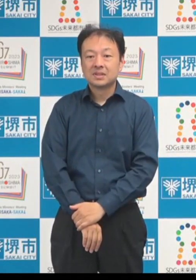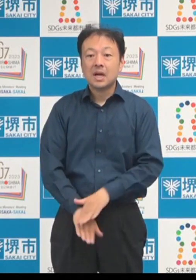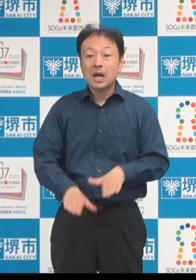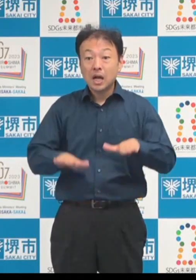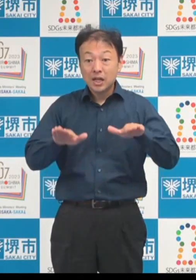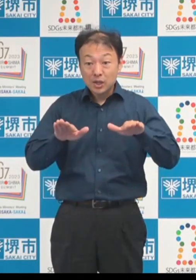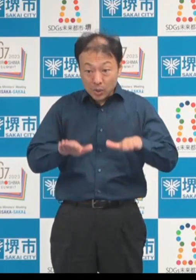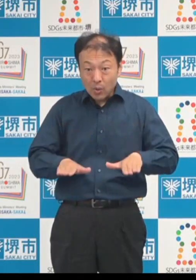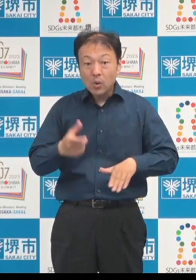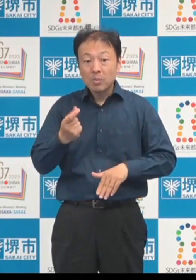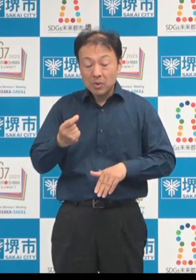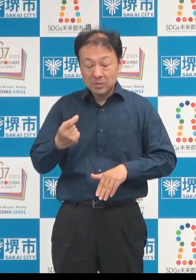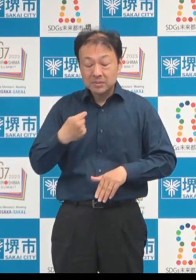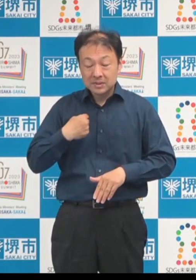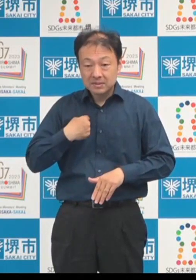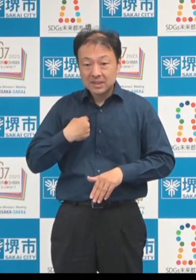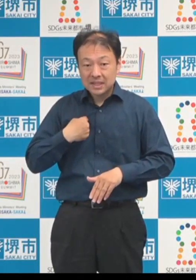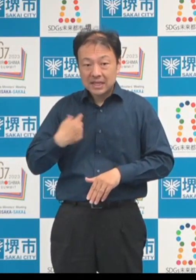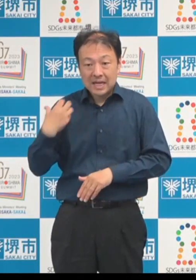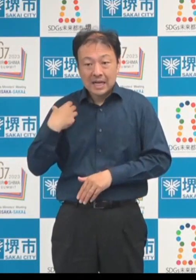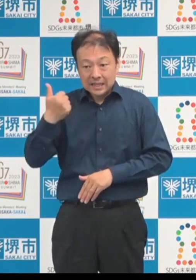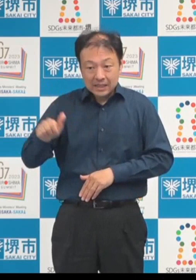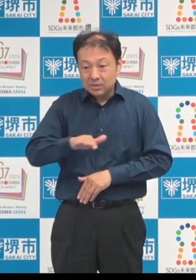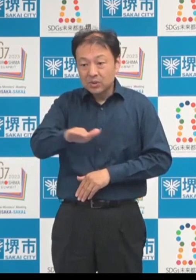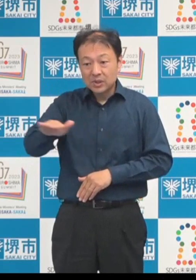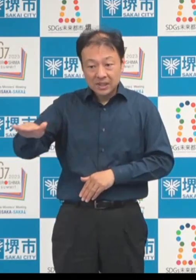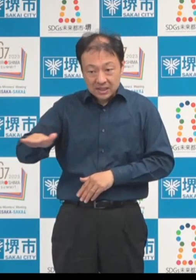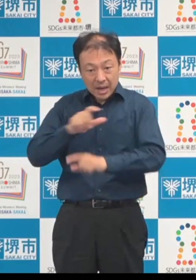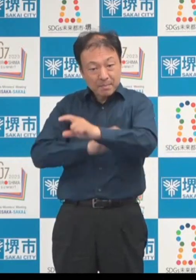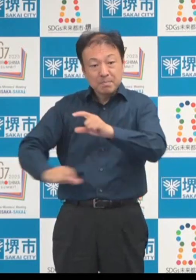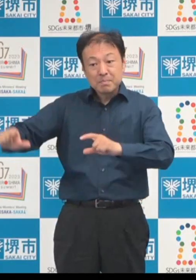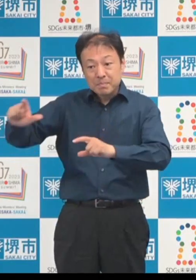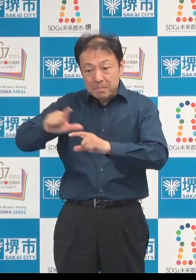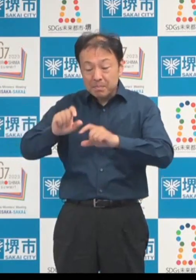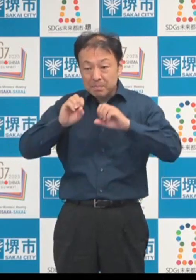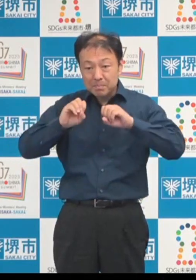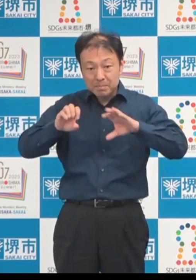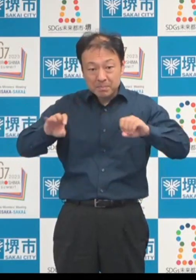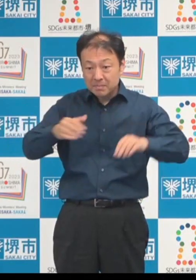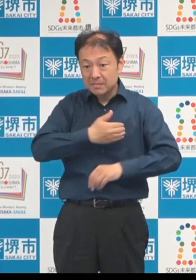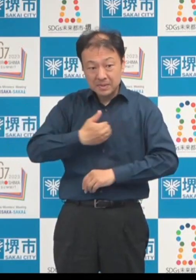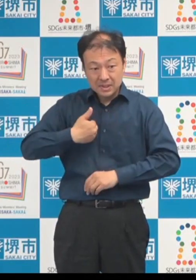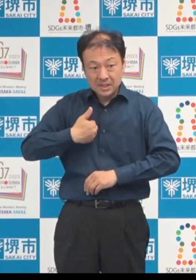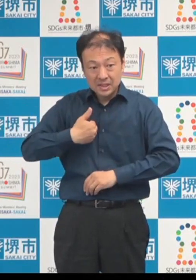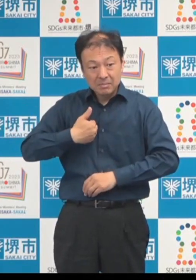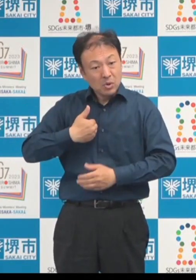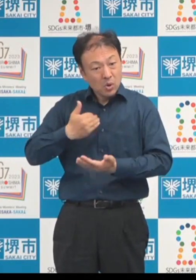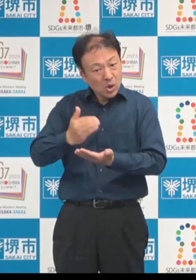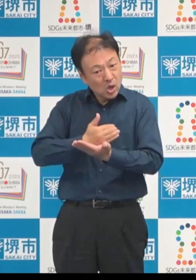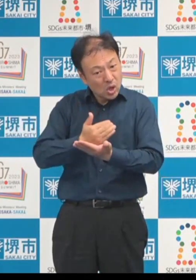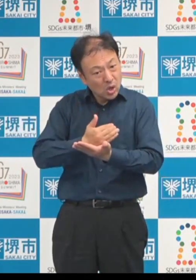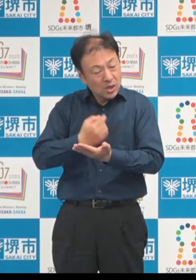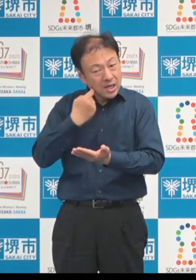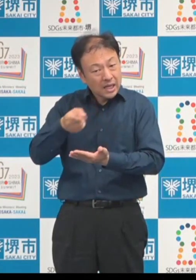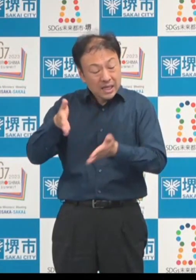者にですね、より発信ができるように、もうあと1ヶ月、ちょうど1ヶ月ですので